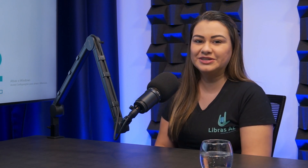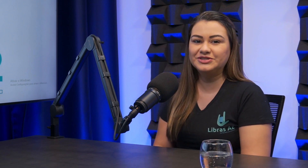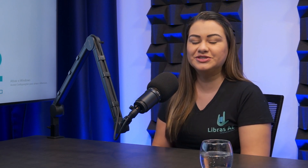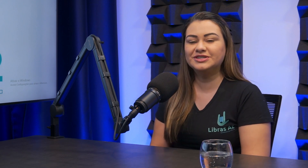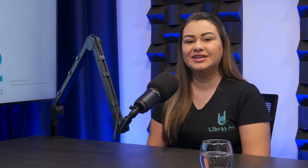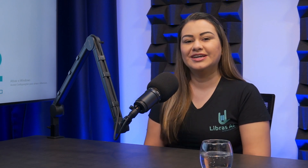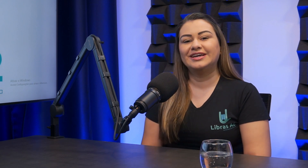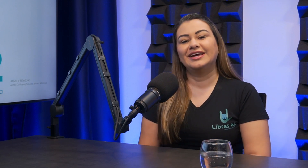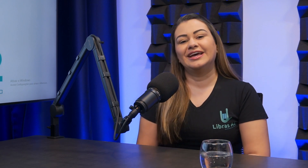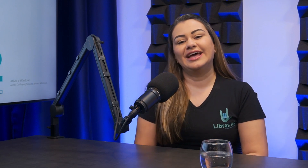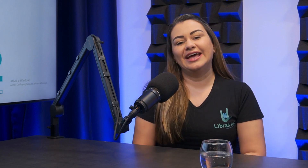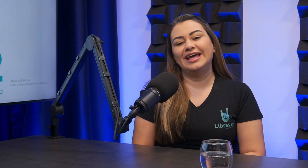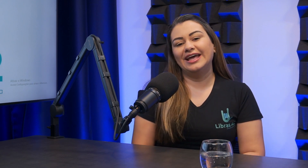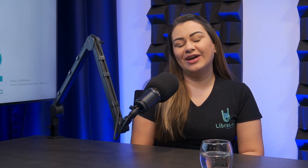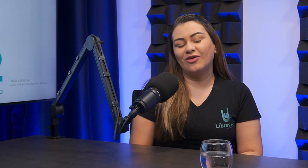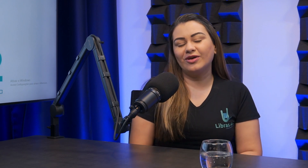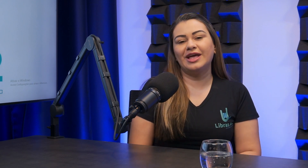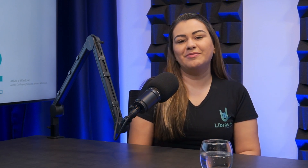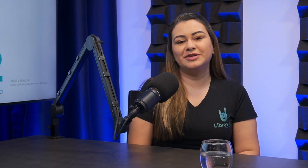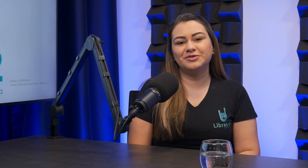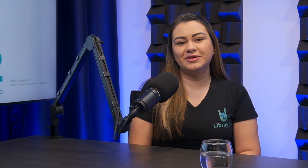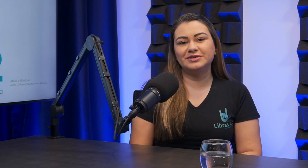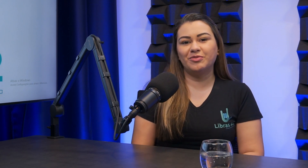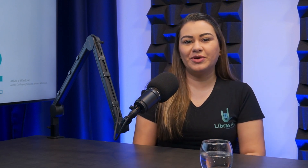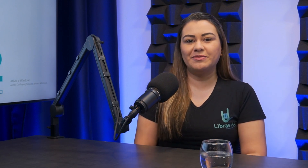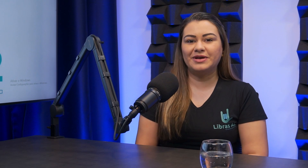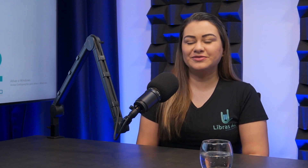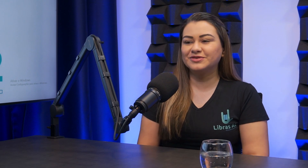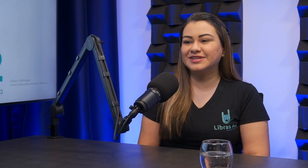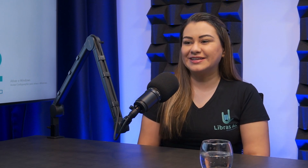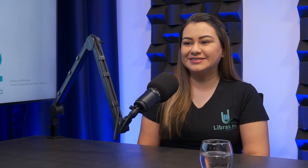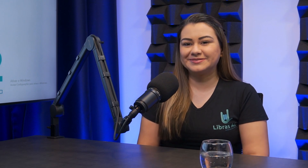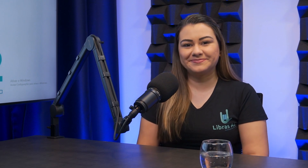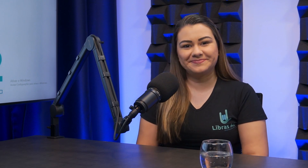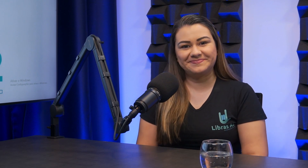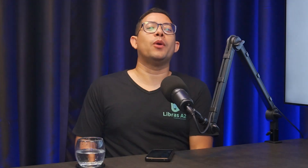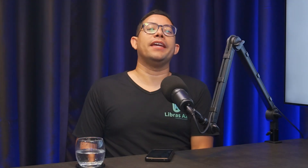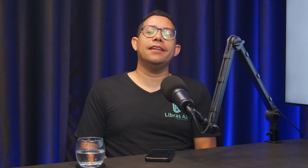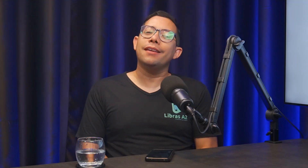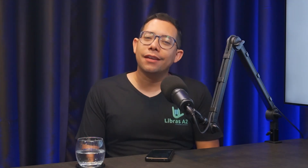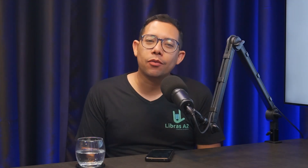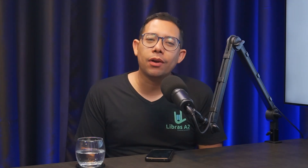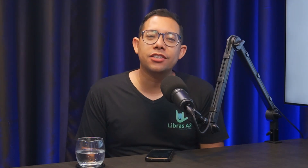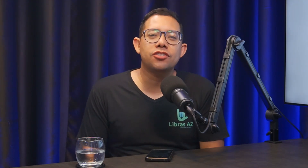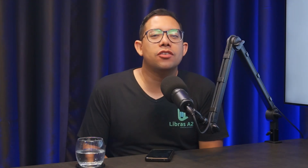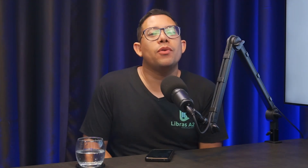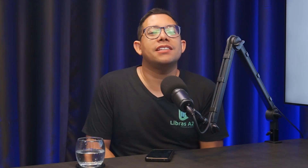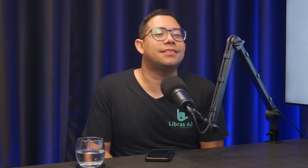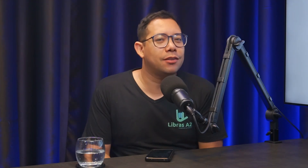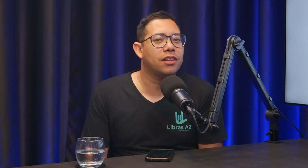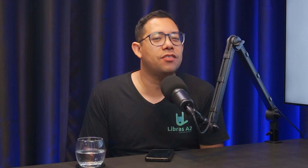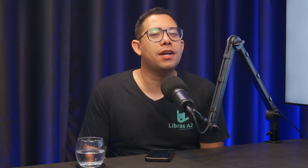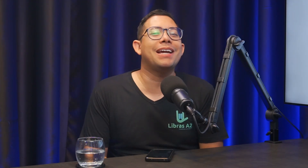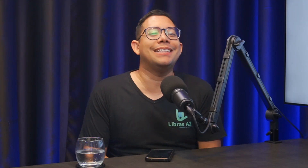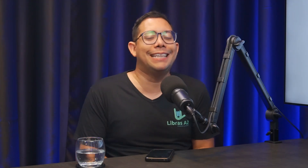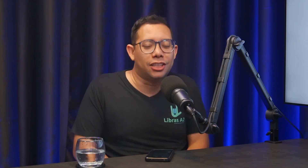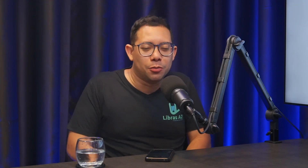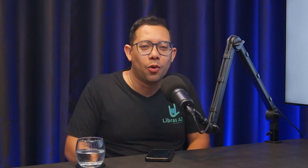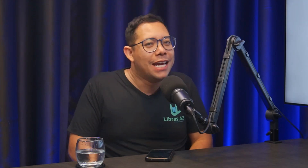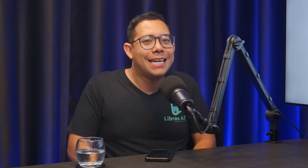bastante. Coloque aí pra gente conhecer um pouquinho mais de vocês. É isso aí. E com a gente se conhecendo, a gente fica mais íntimo e a